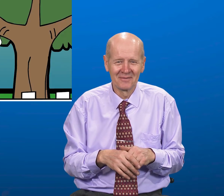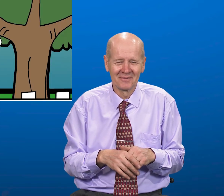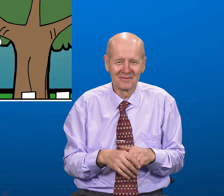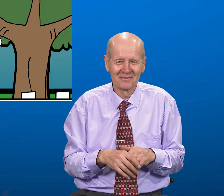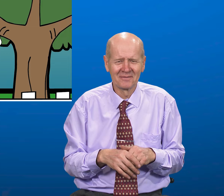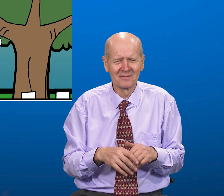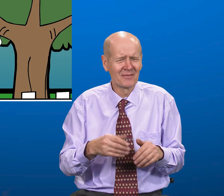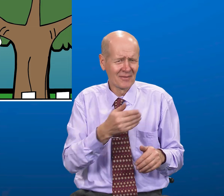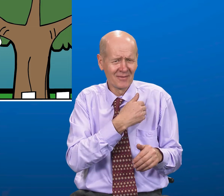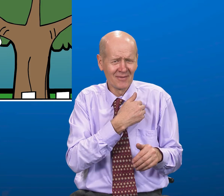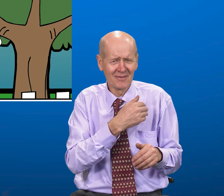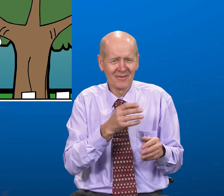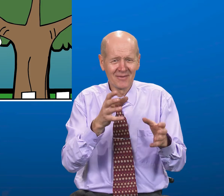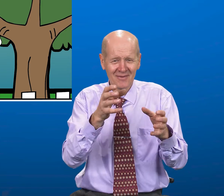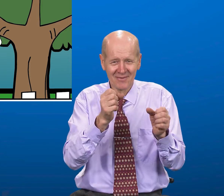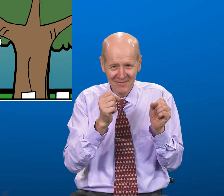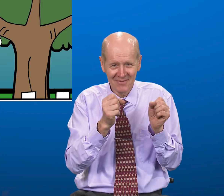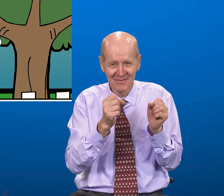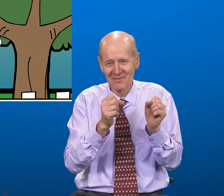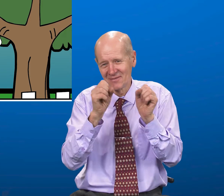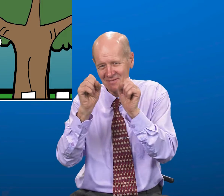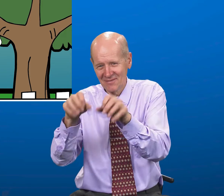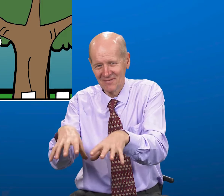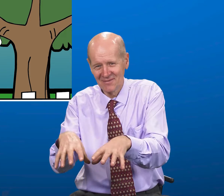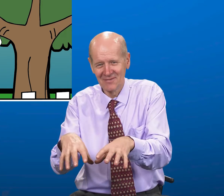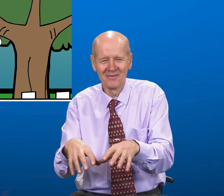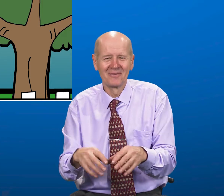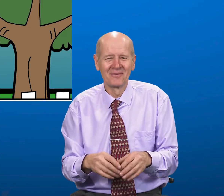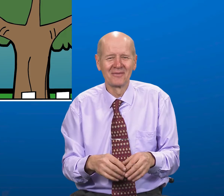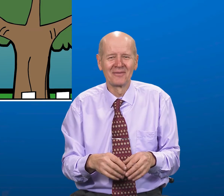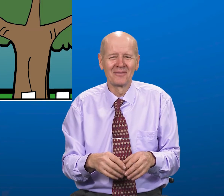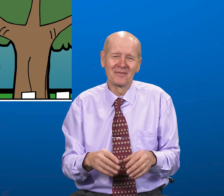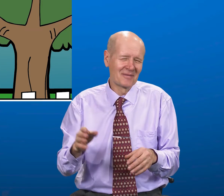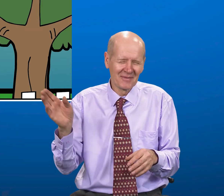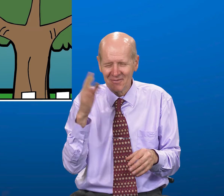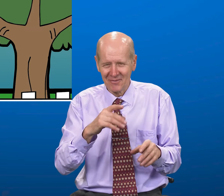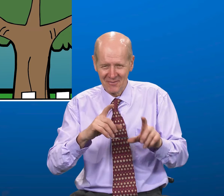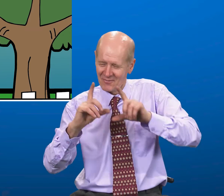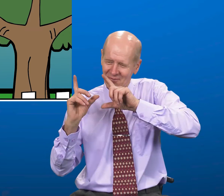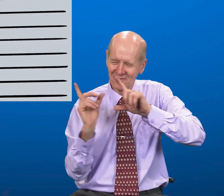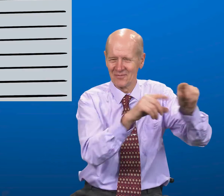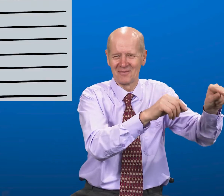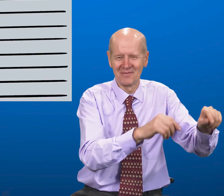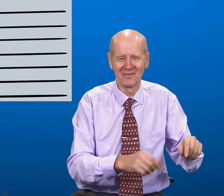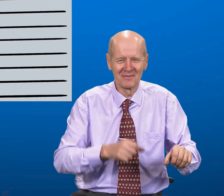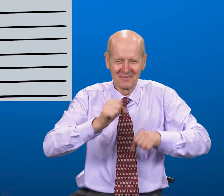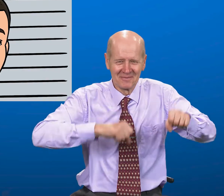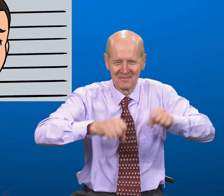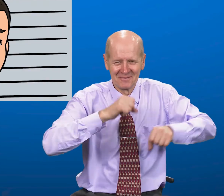через забор. Протянув руку к веткам, он схватил сумку и бросил ее на траву. «Пойдем, пока нас никто не увидел!» – крикнул